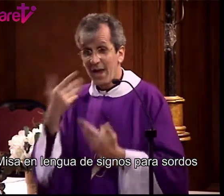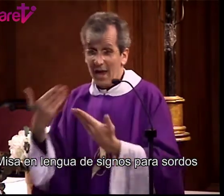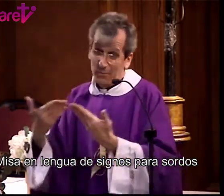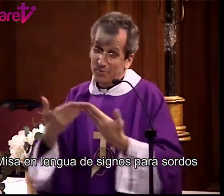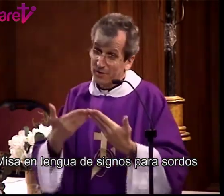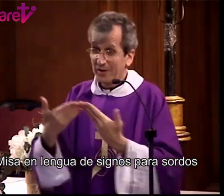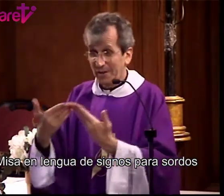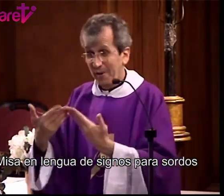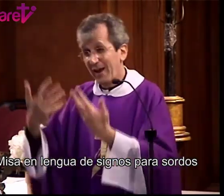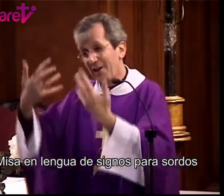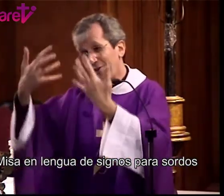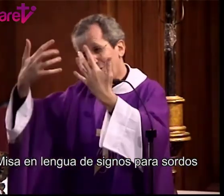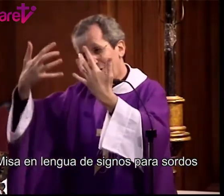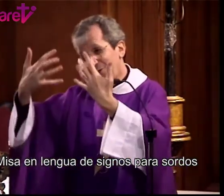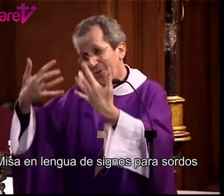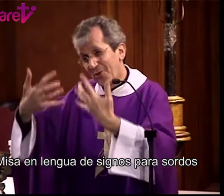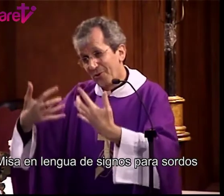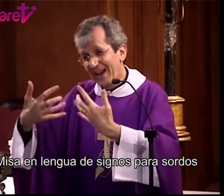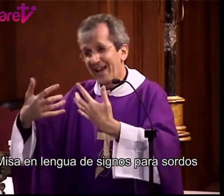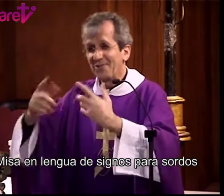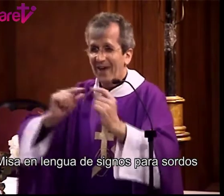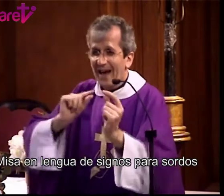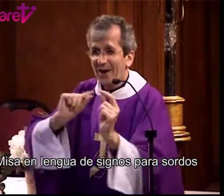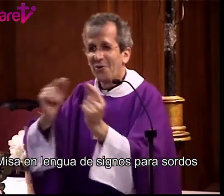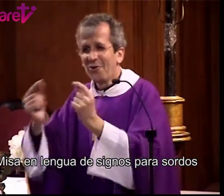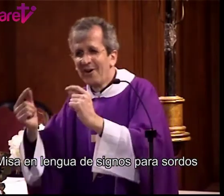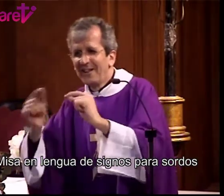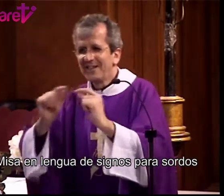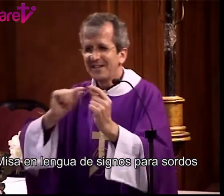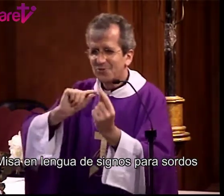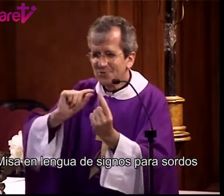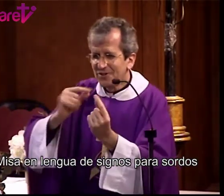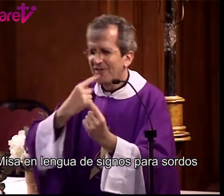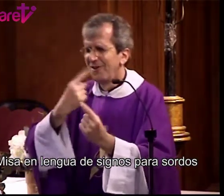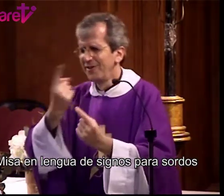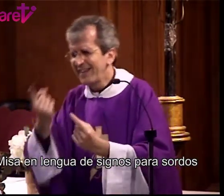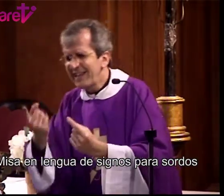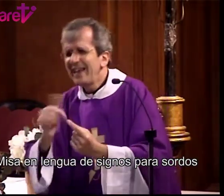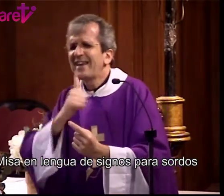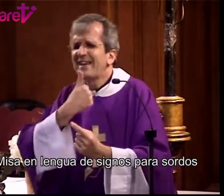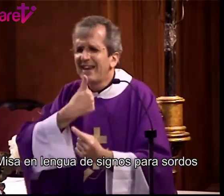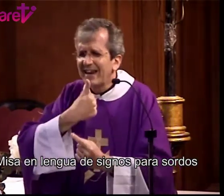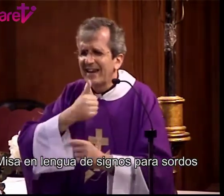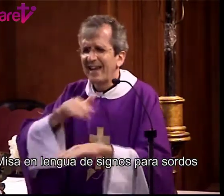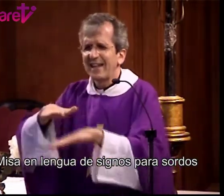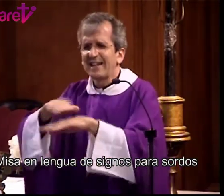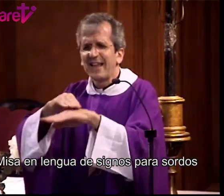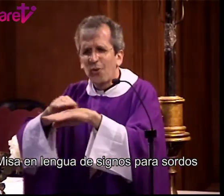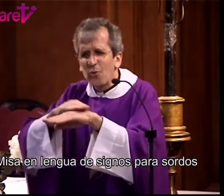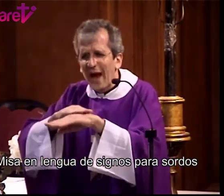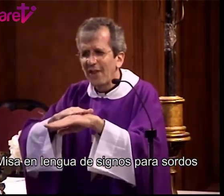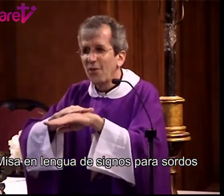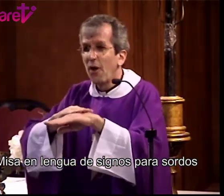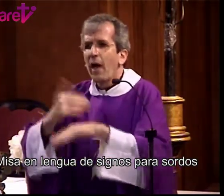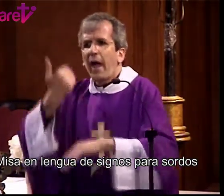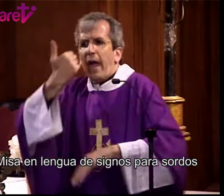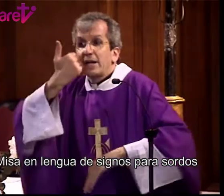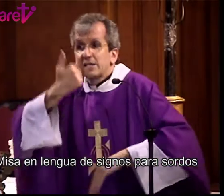Hemos visto en el Evangelio todo un relato largo, discusión, quién te ha curado en